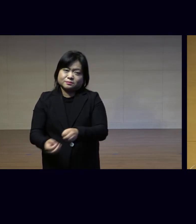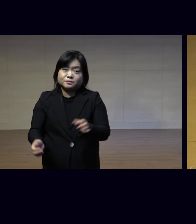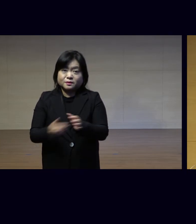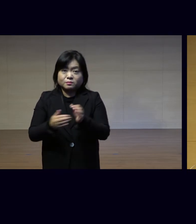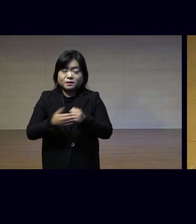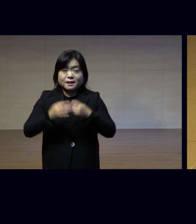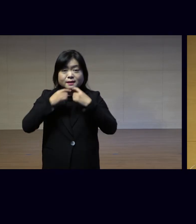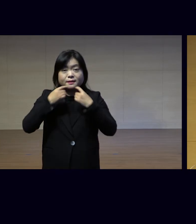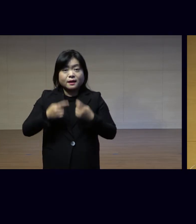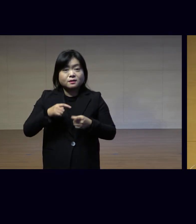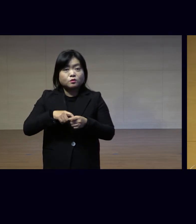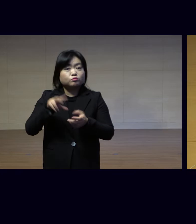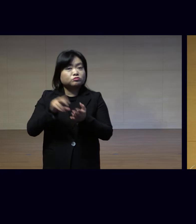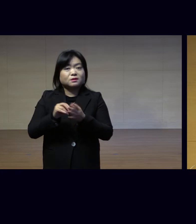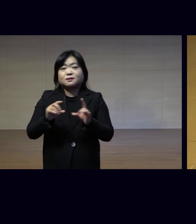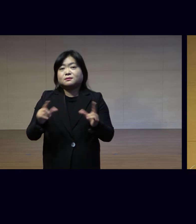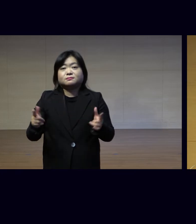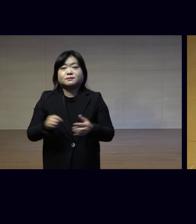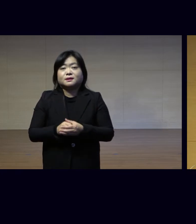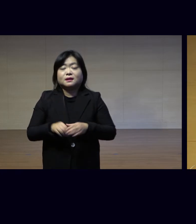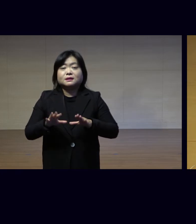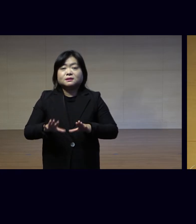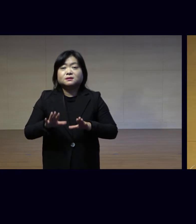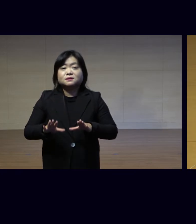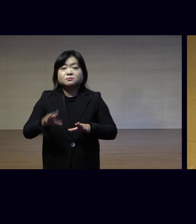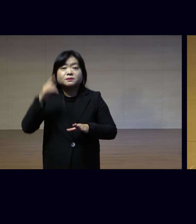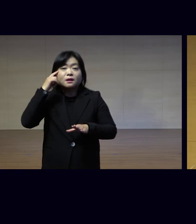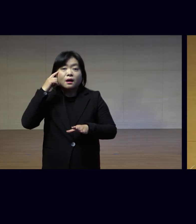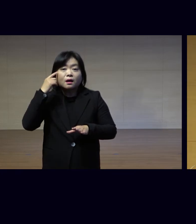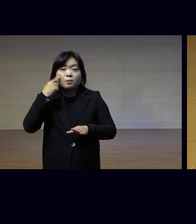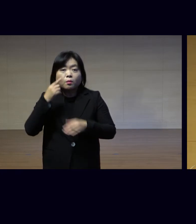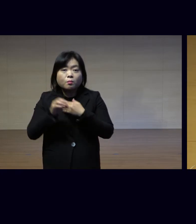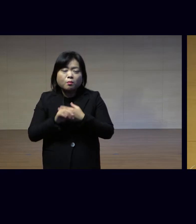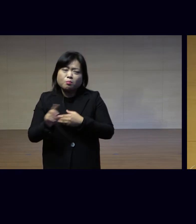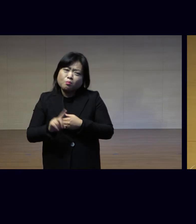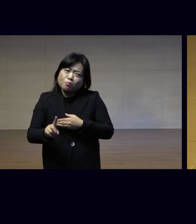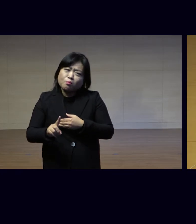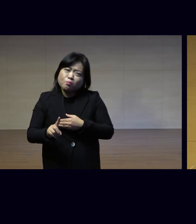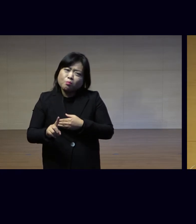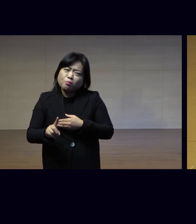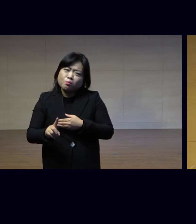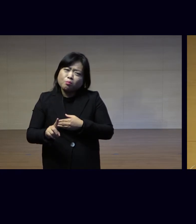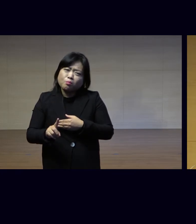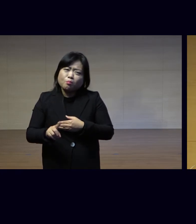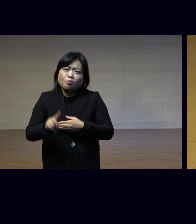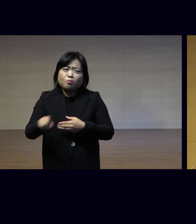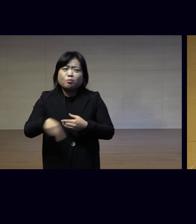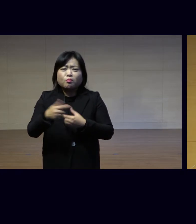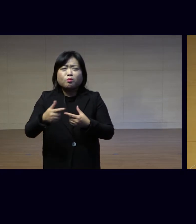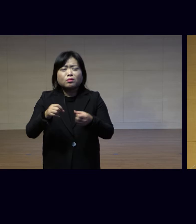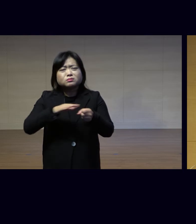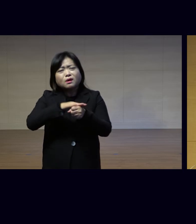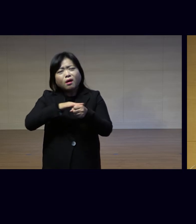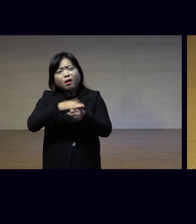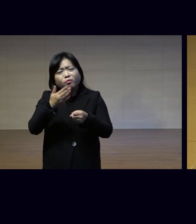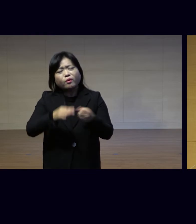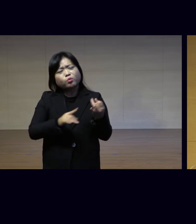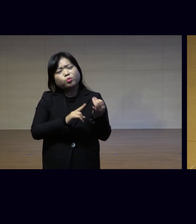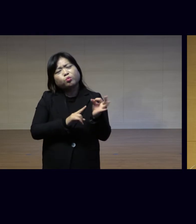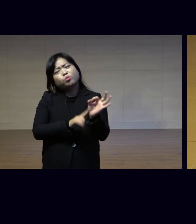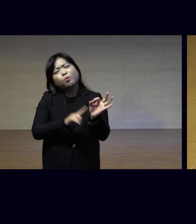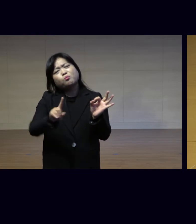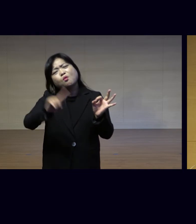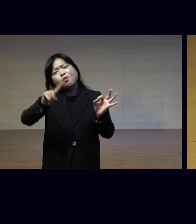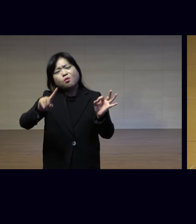개인적인 문제가 아니었던 것 같아요. 그러니까 우리의 지금 생각으로는 저는 읽으면서 아니 뭐 그렇게 좋다면서 그렇게 사랑한다면서 이게 뭐야